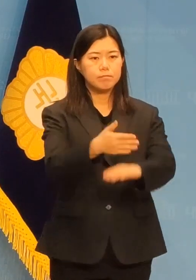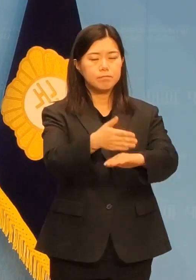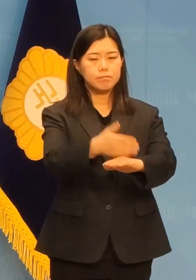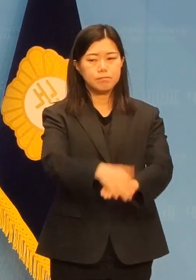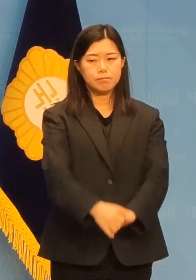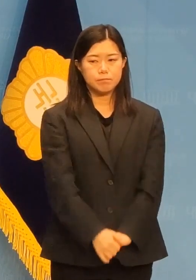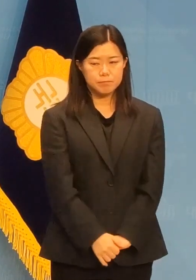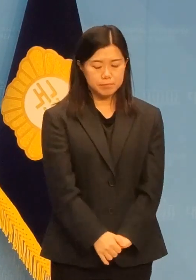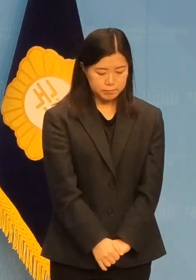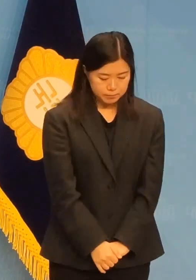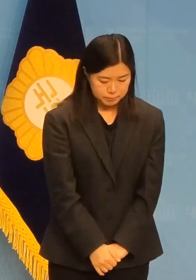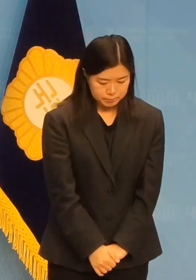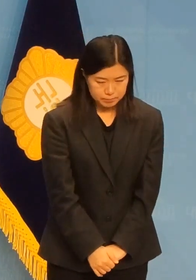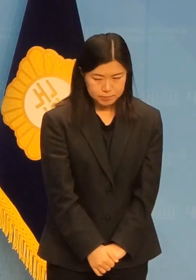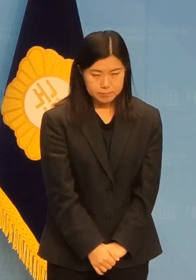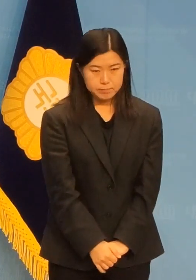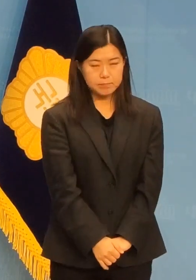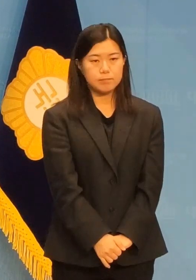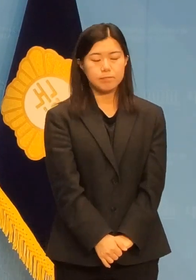감사합니다.